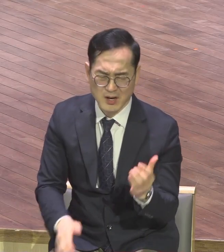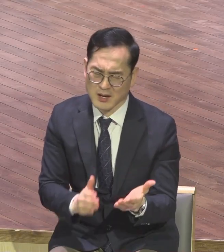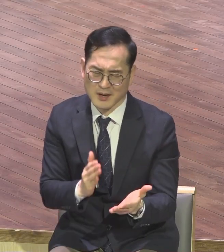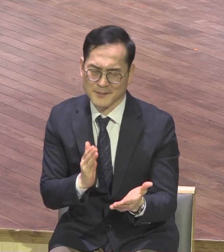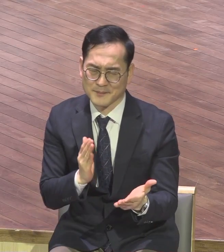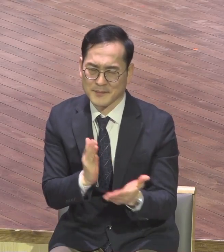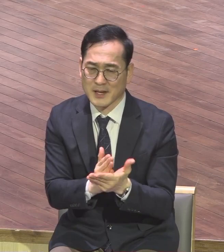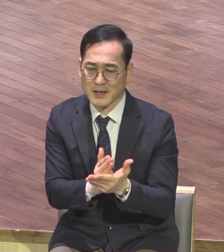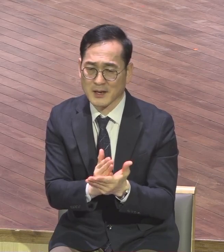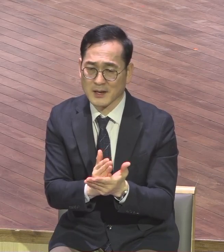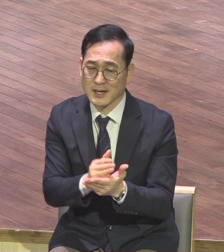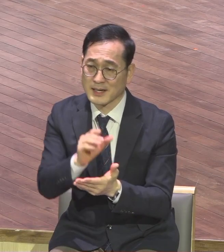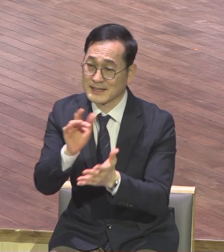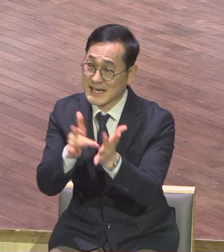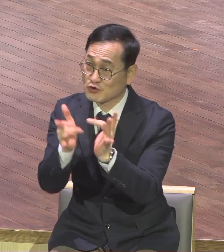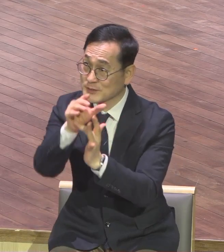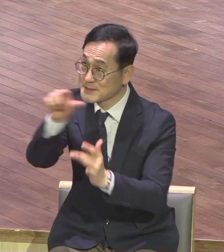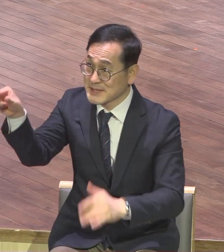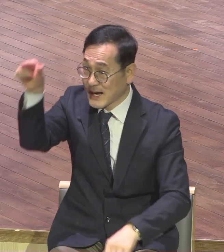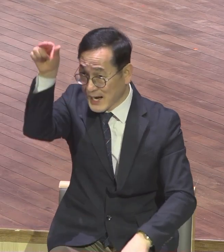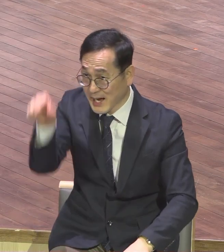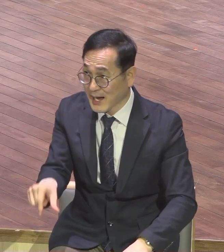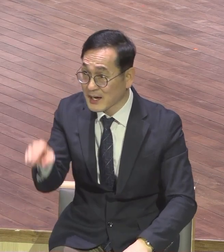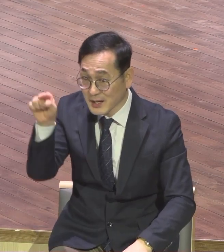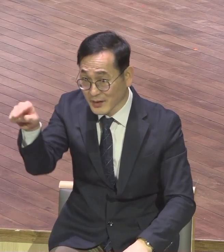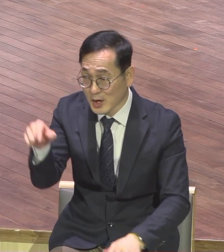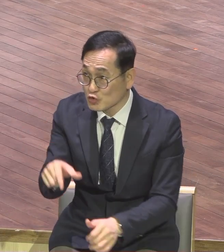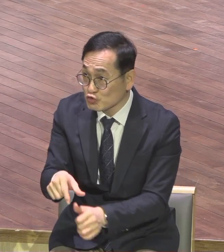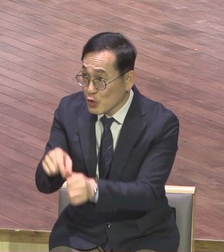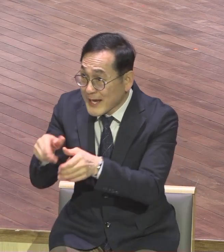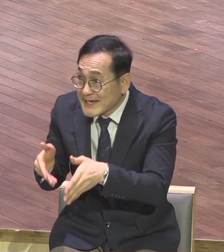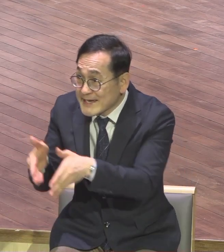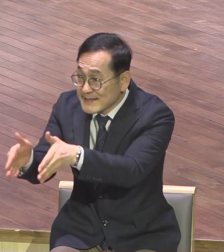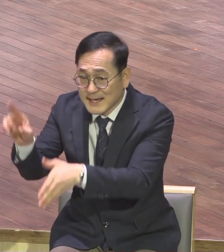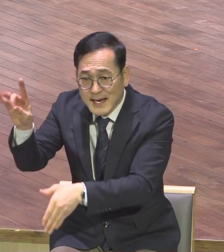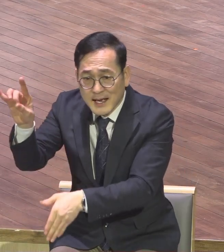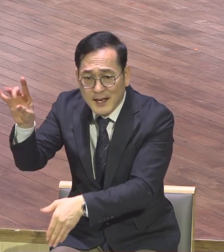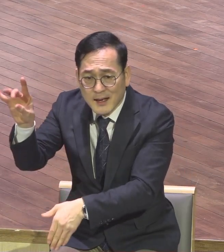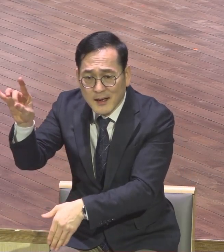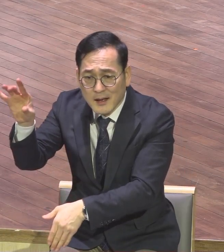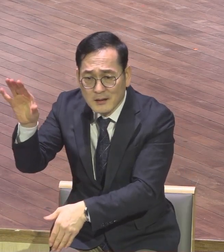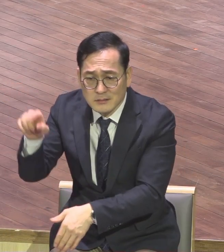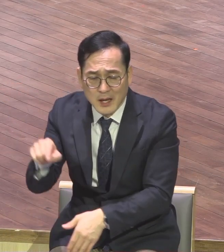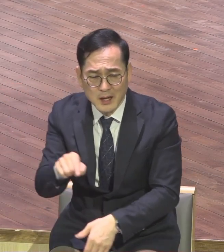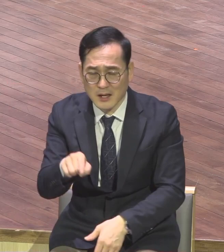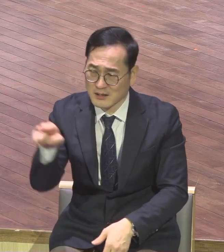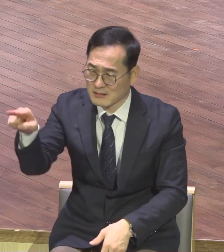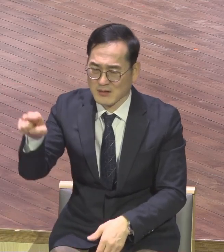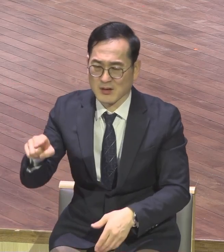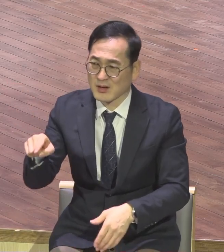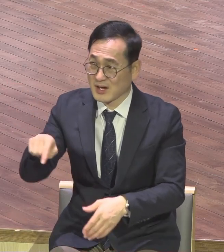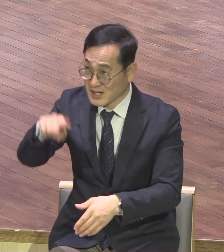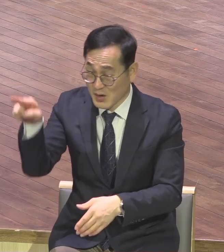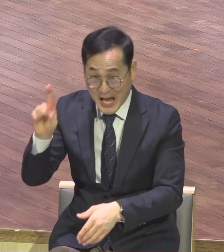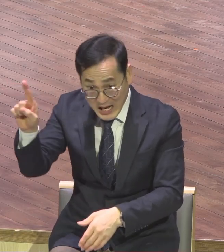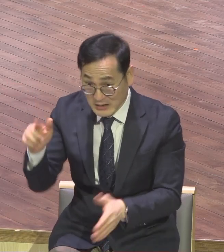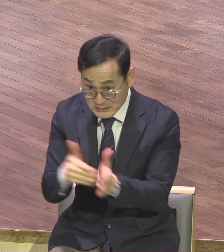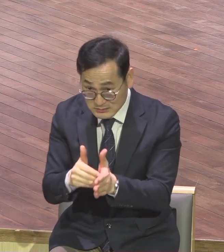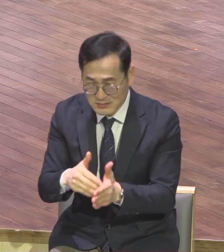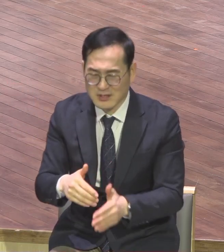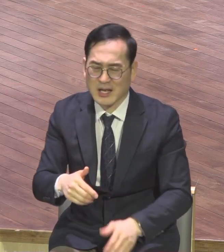예수 그리스도의 십자가만이 구원의 길이라는 사실을 거부하고 율법의 행위, 이 행위를 강조하는